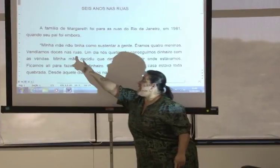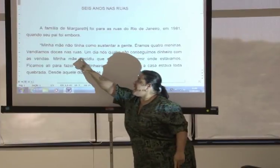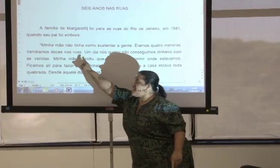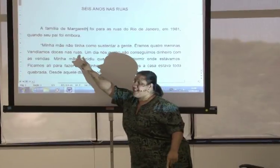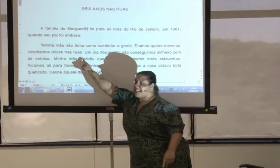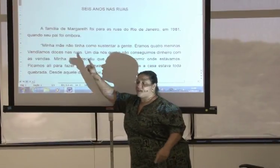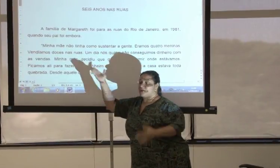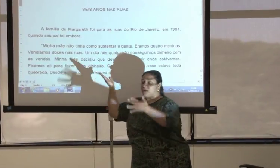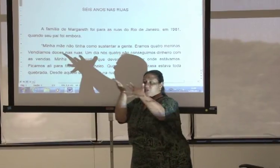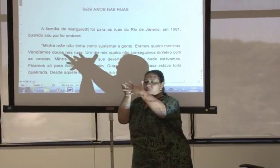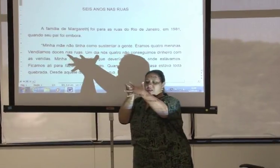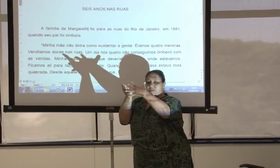Isso.